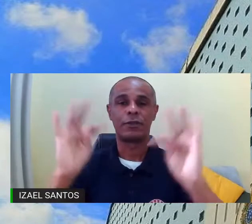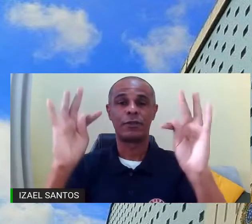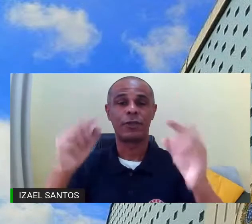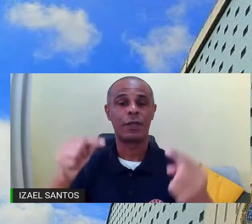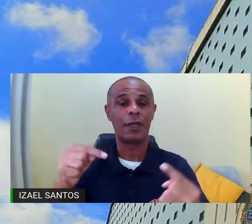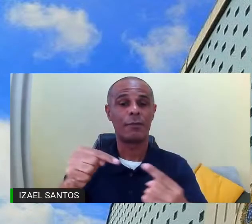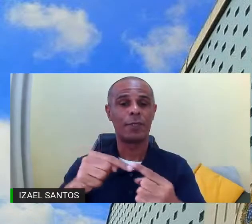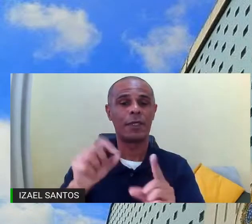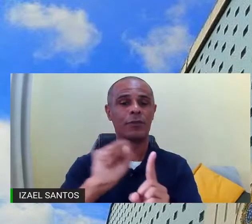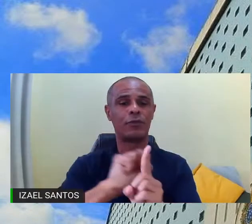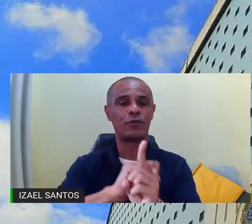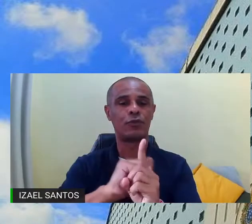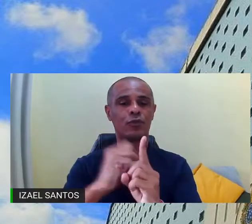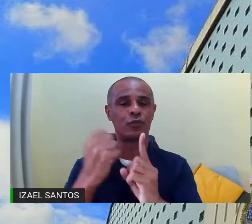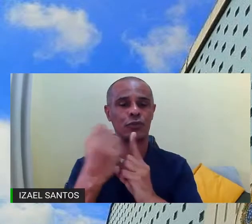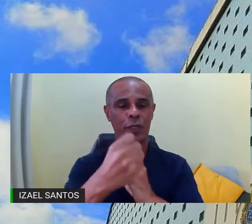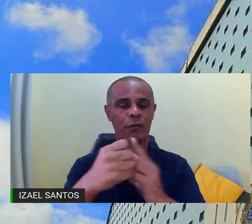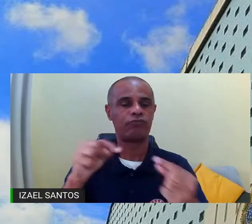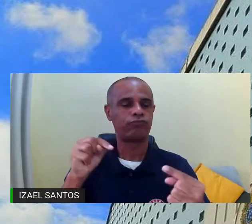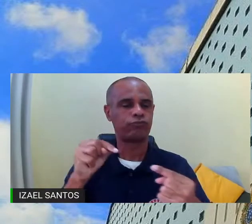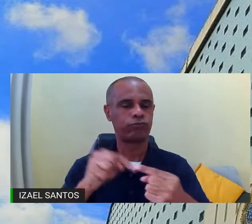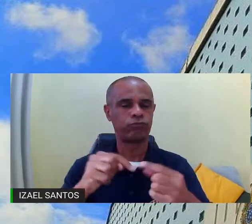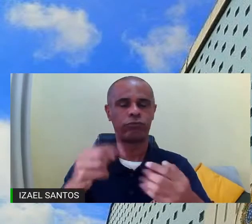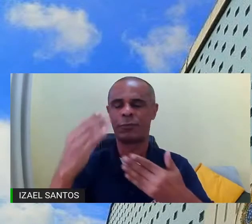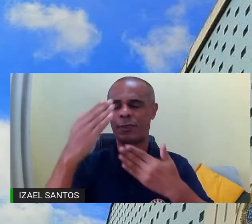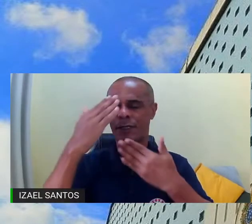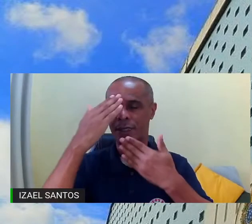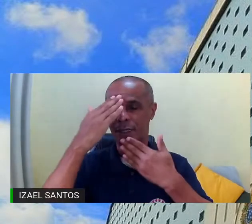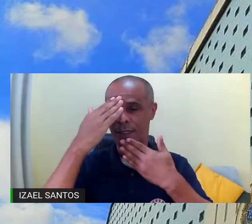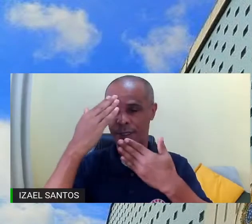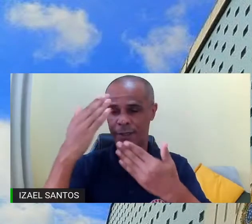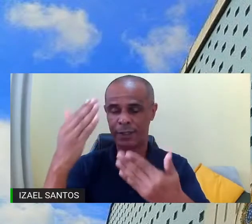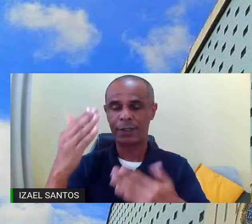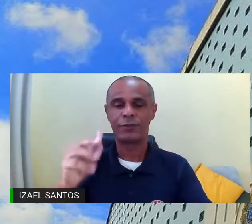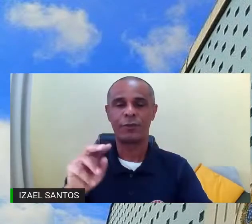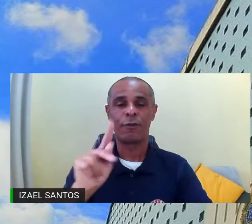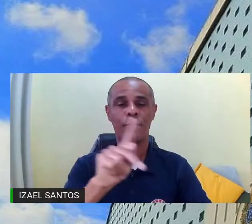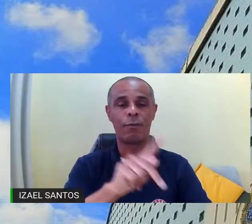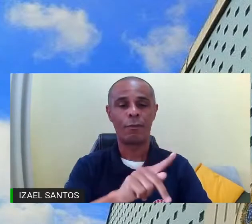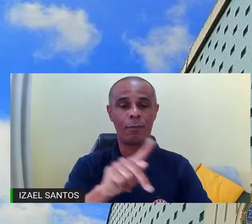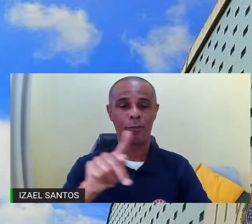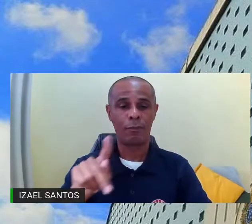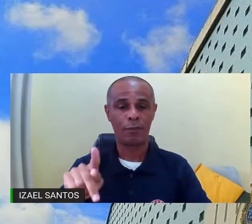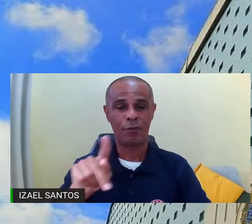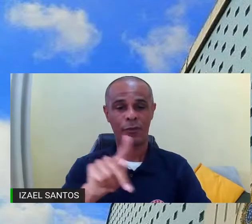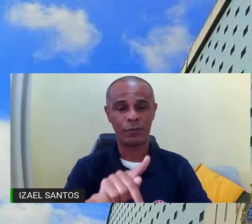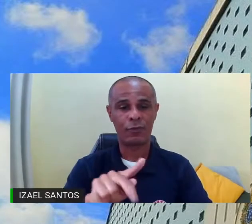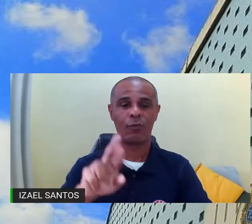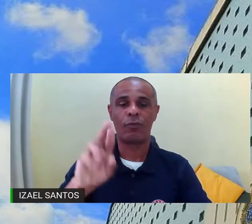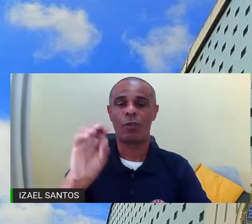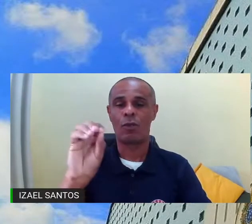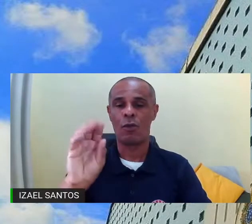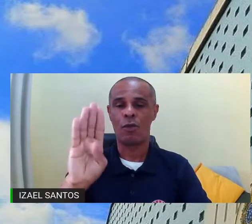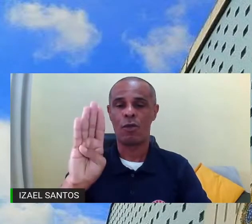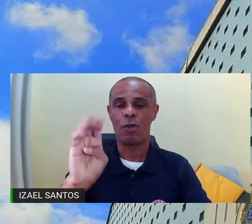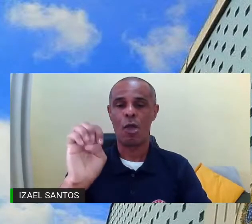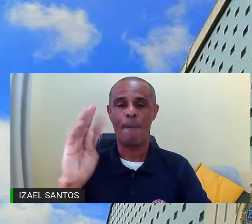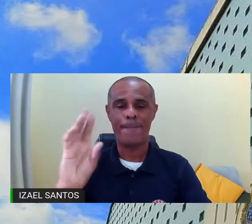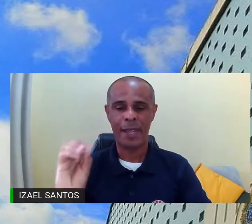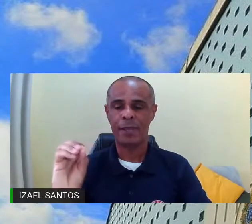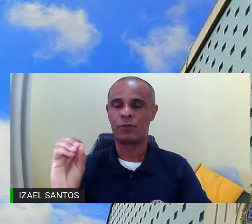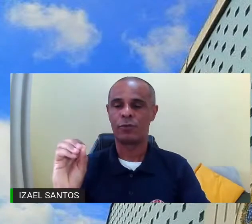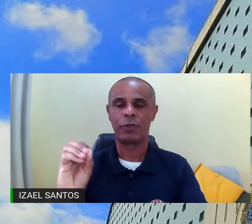lei. Em particular, agradeço ao professor Roberto Melo pelos documentos legais que me enviou e